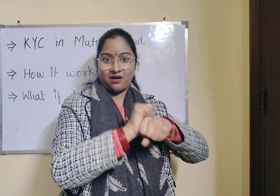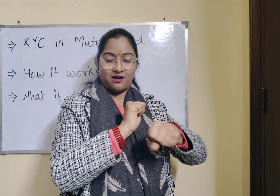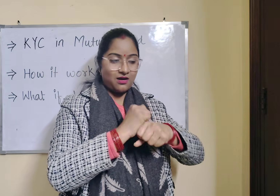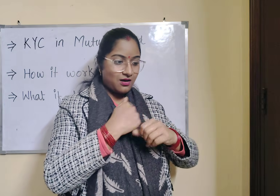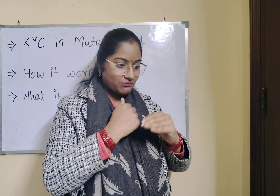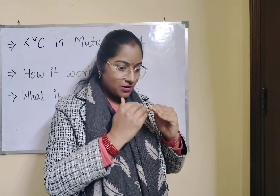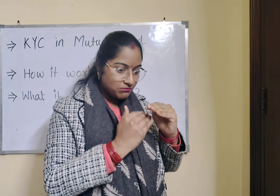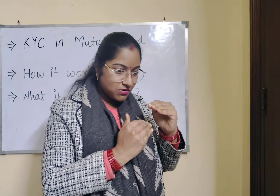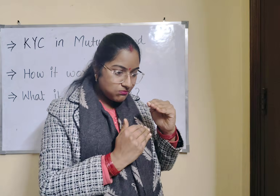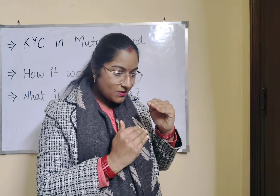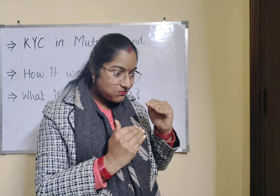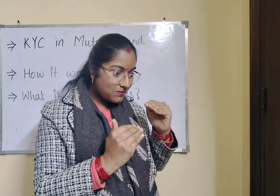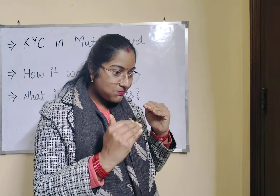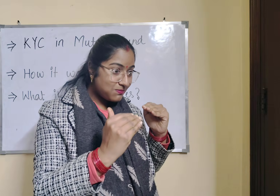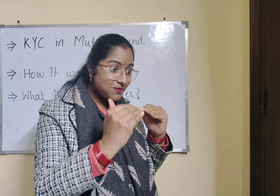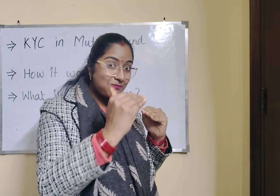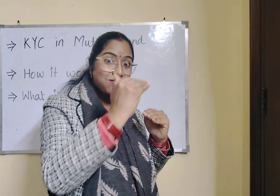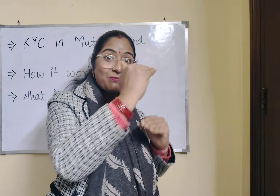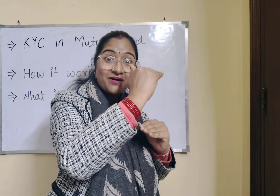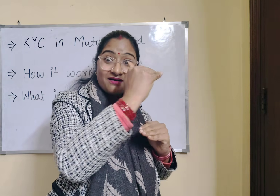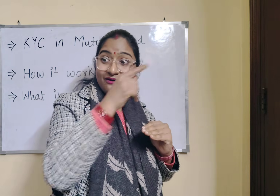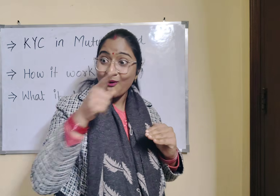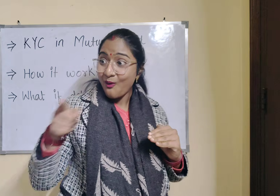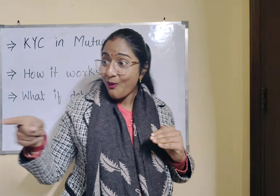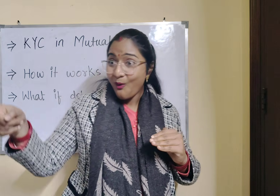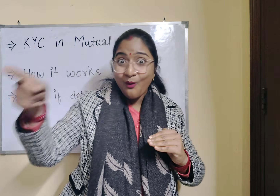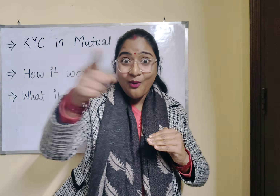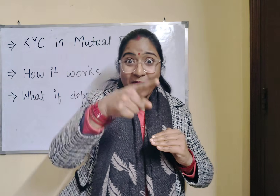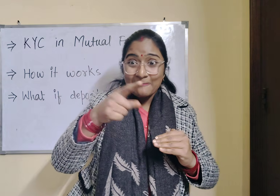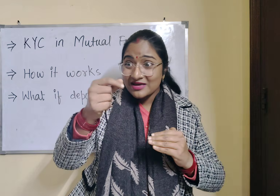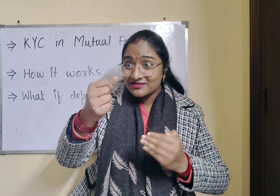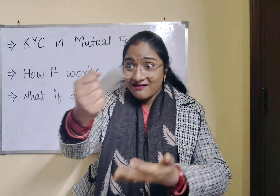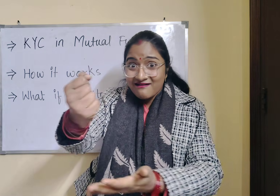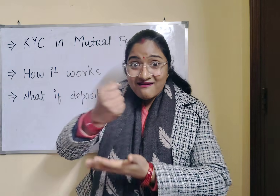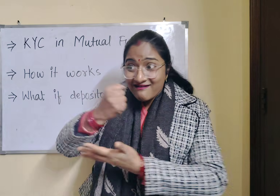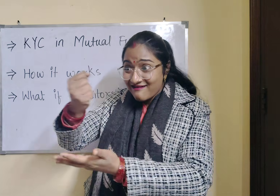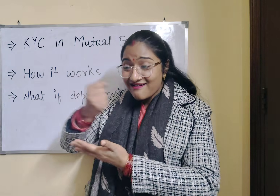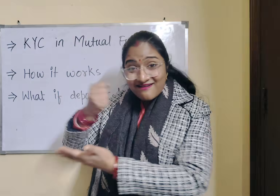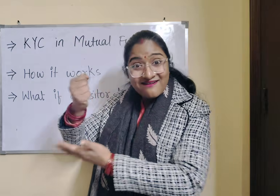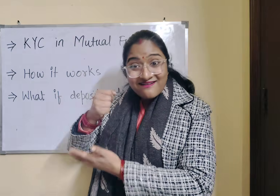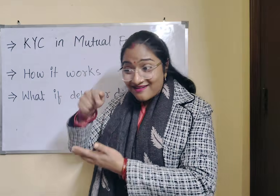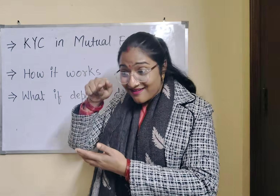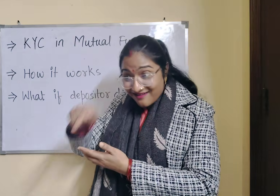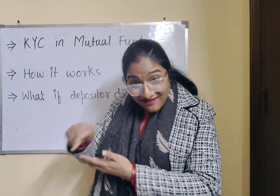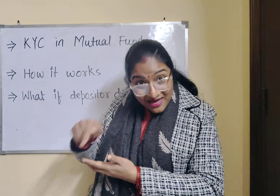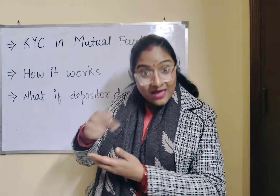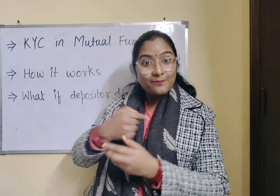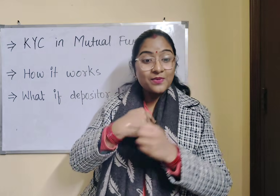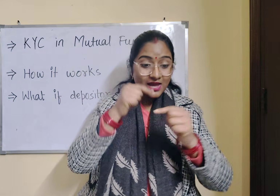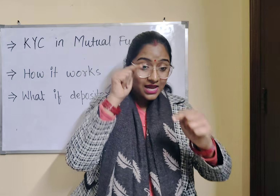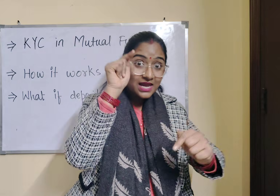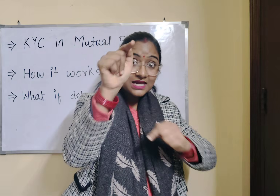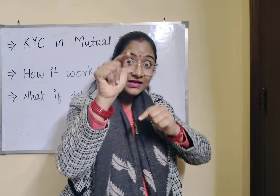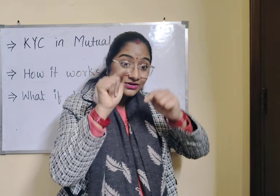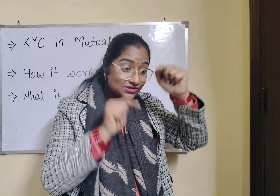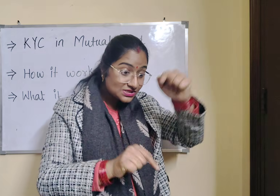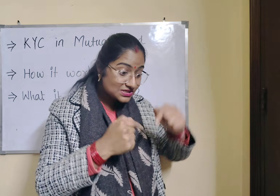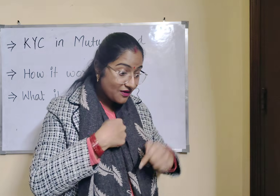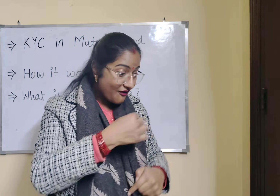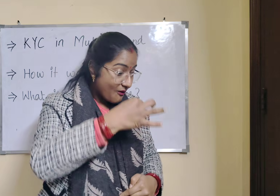कुछ भी हो, अपनी कंपनी में उस पैसे को लगा रही हूँ। जैसे जैसे वो कंपनी ग्रोथ करेगी, है ना, जो आपने पैसा इन्वेस्ट किया था